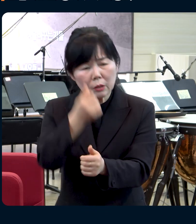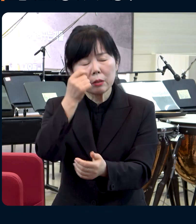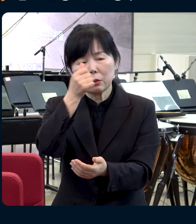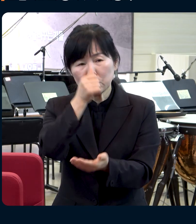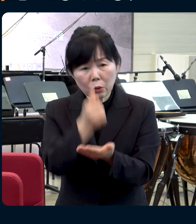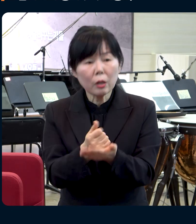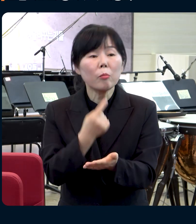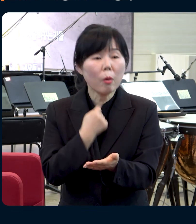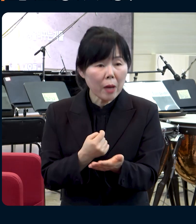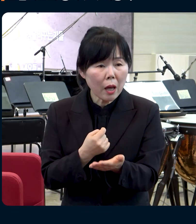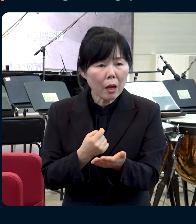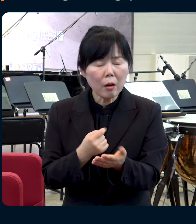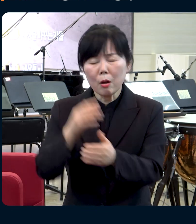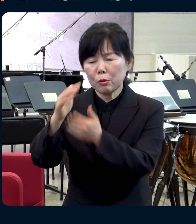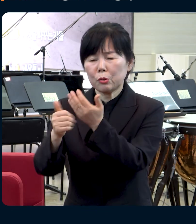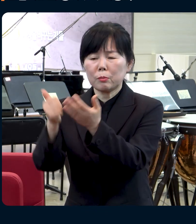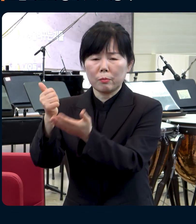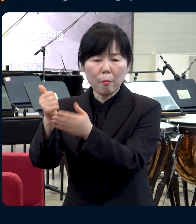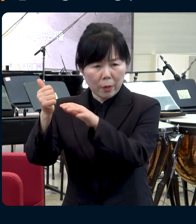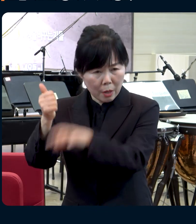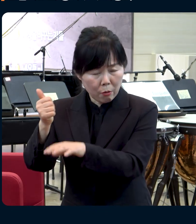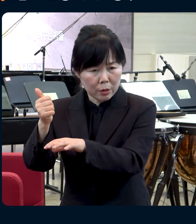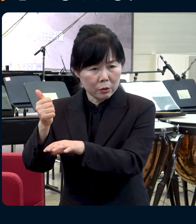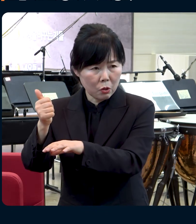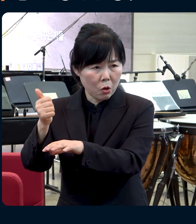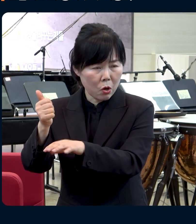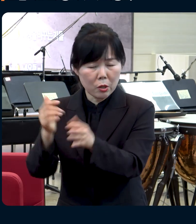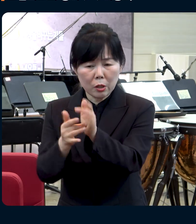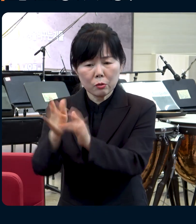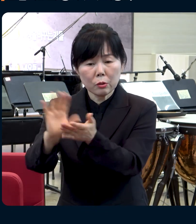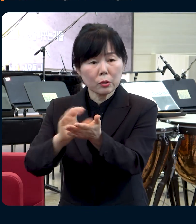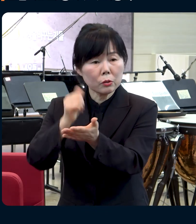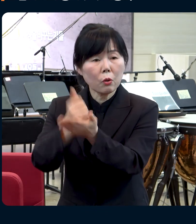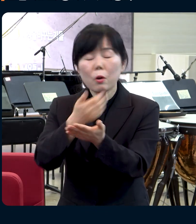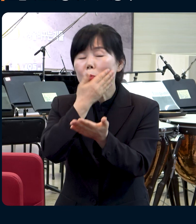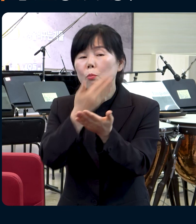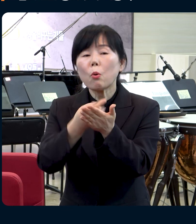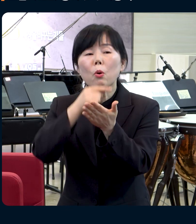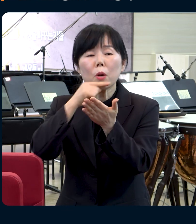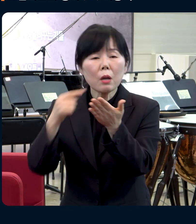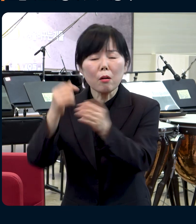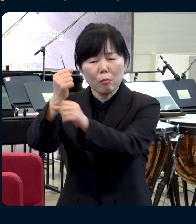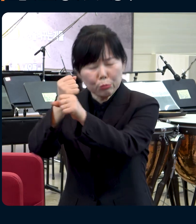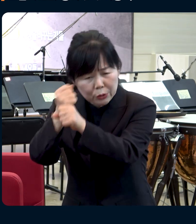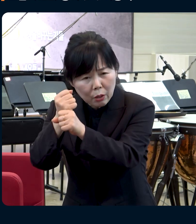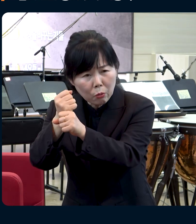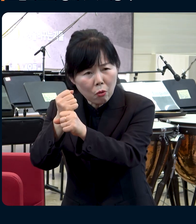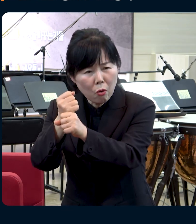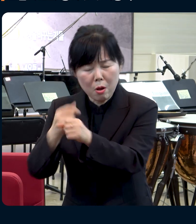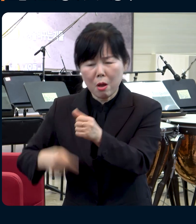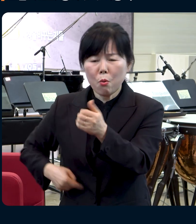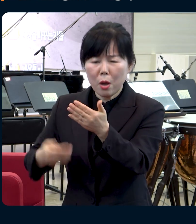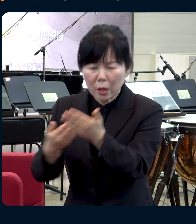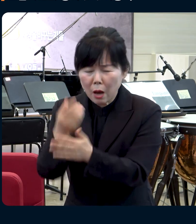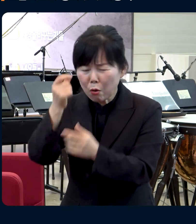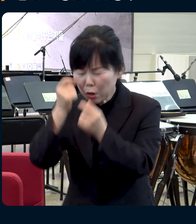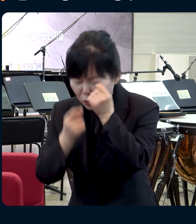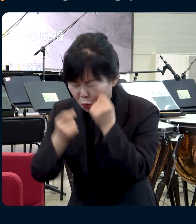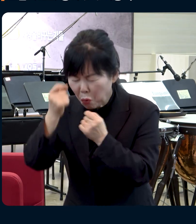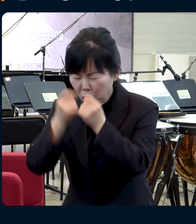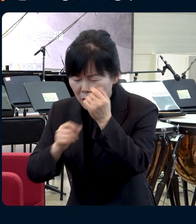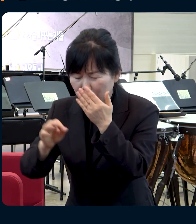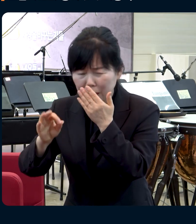기도하면서 예수 그리스도의 보혈을 의지하여 우리는 자백하며 통회하며 기도할 때 하나님께서 여러분의